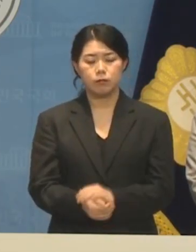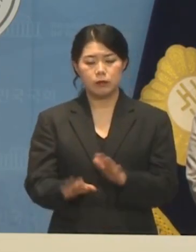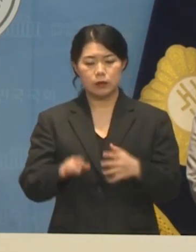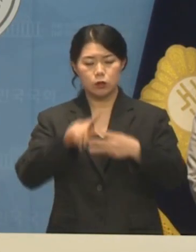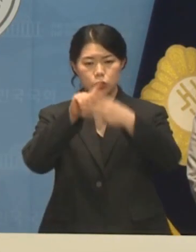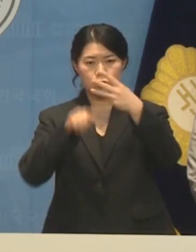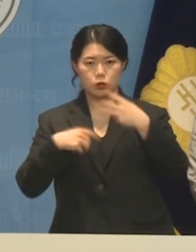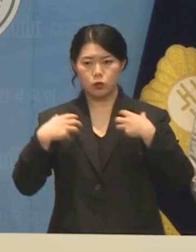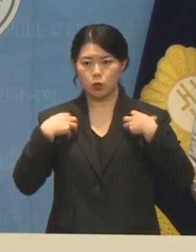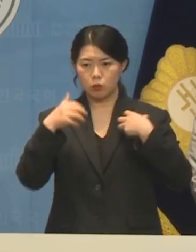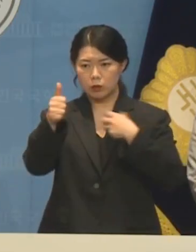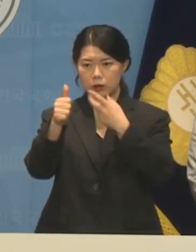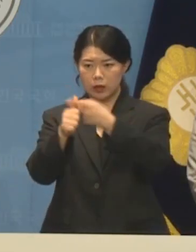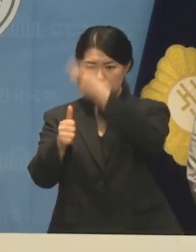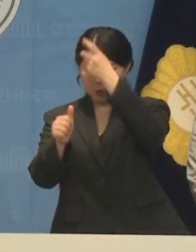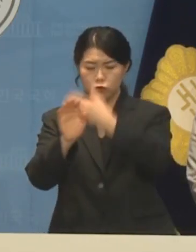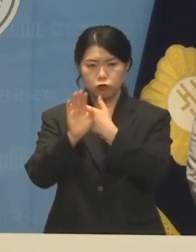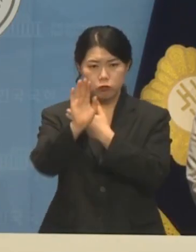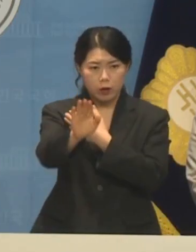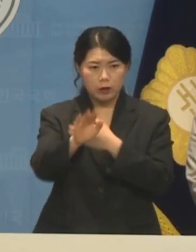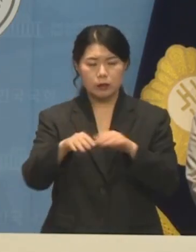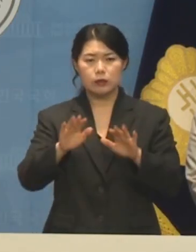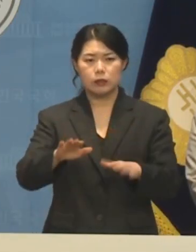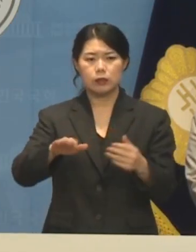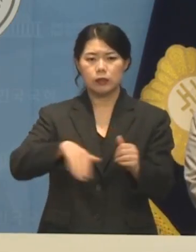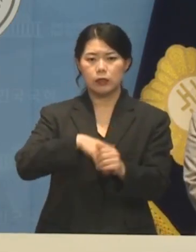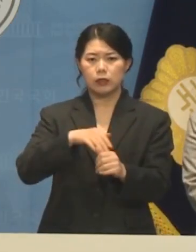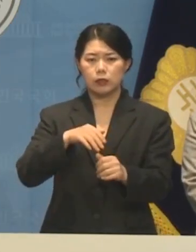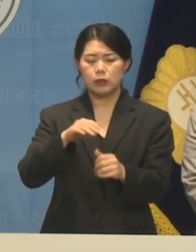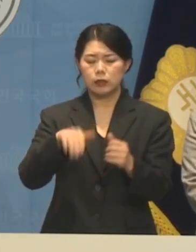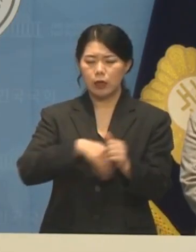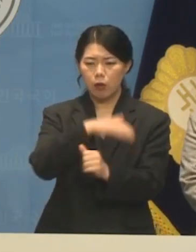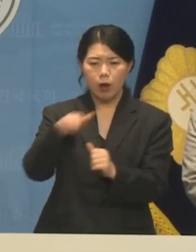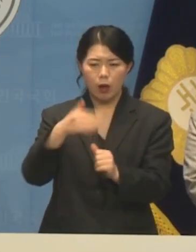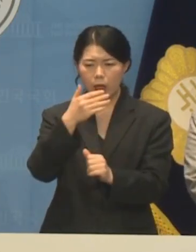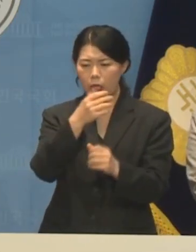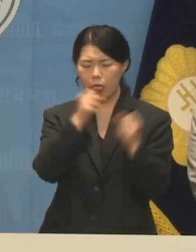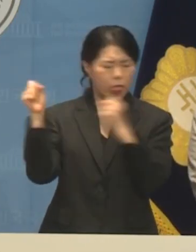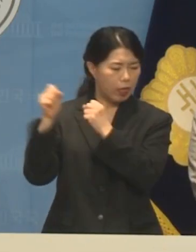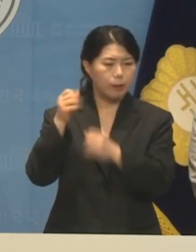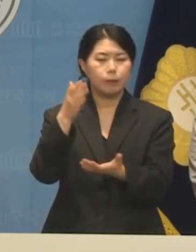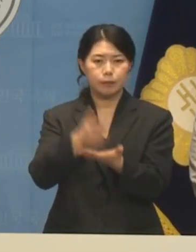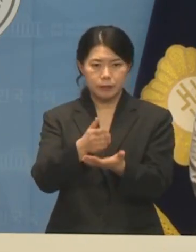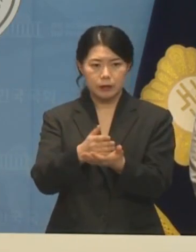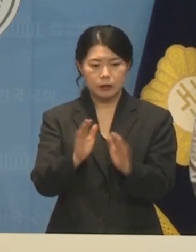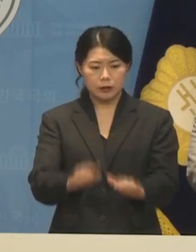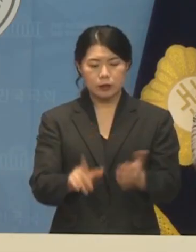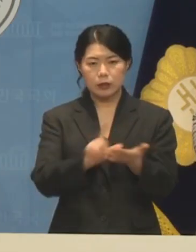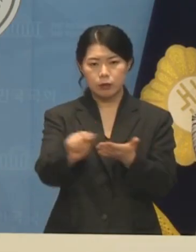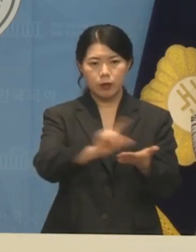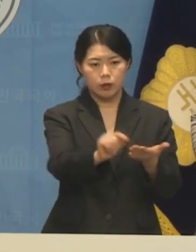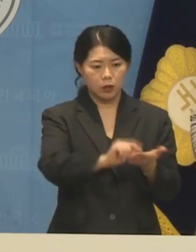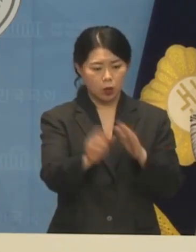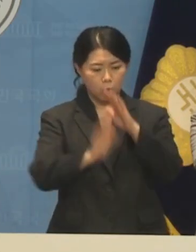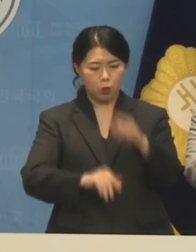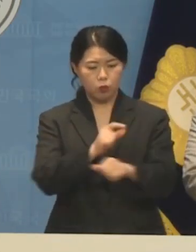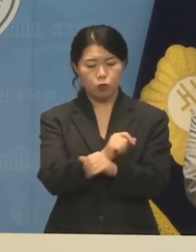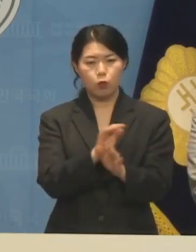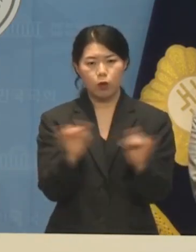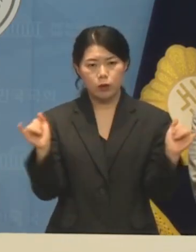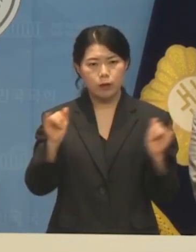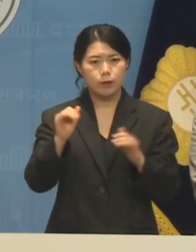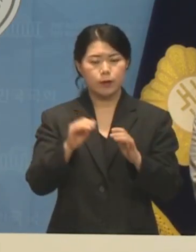윤석열 대통령 탄핵을 이유로 이 상황을 회피하지 마시고 지자체 공무직들의 목소리를